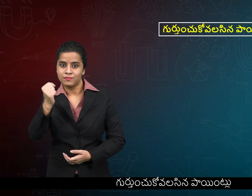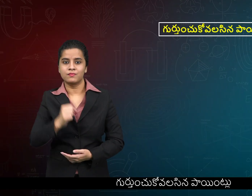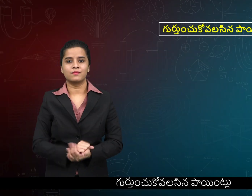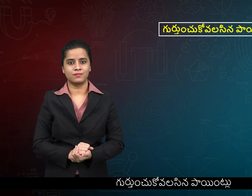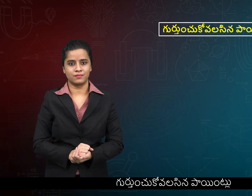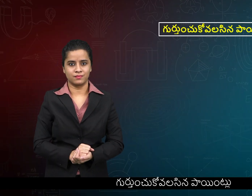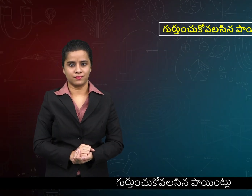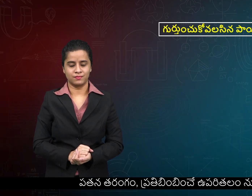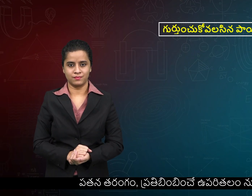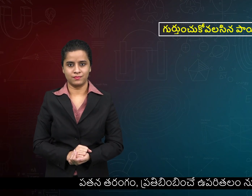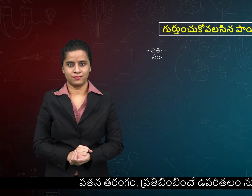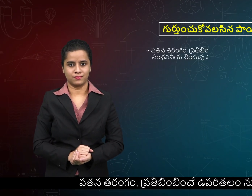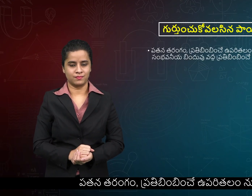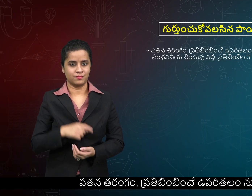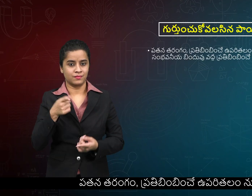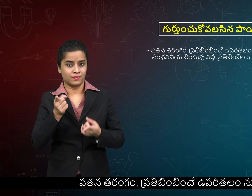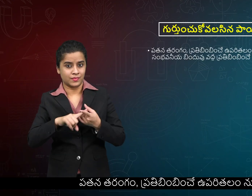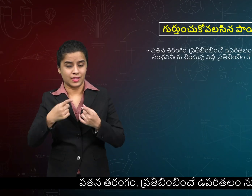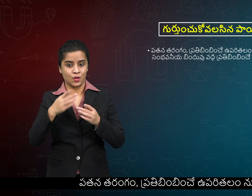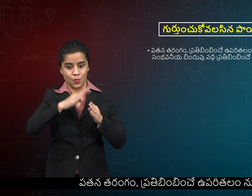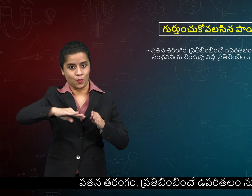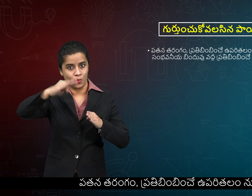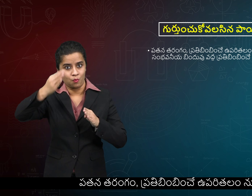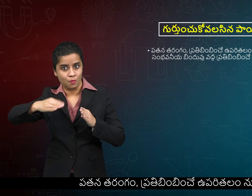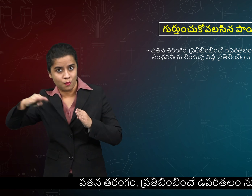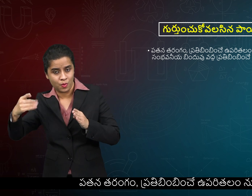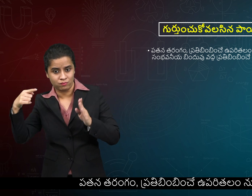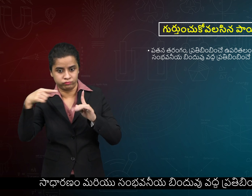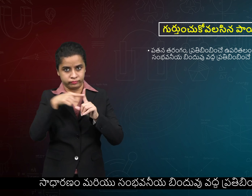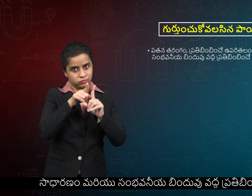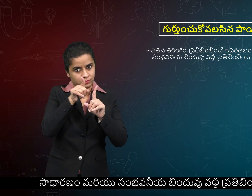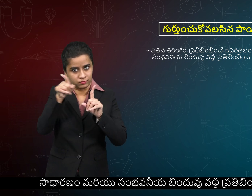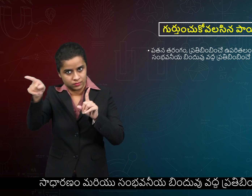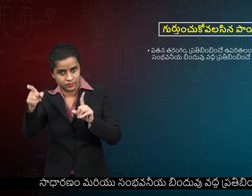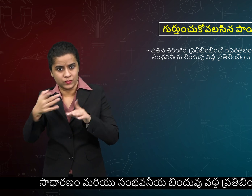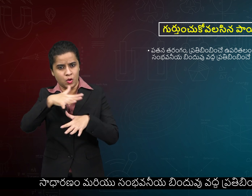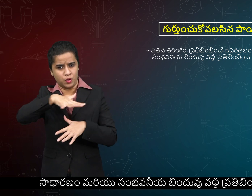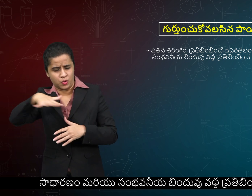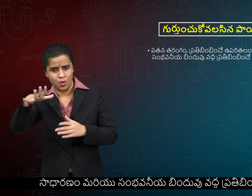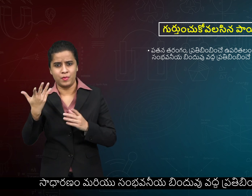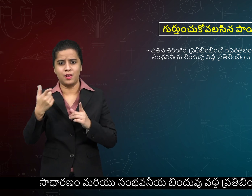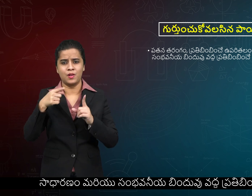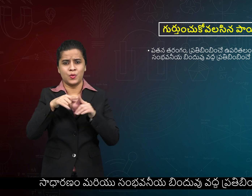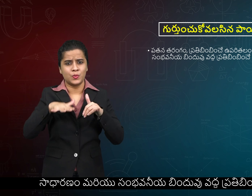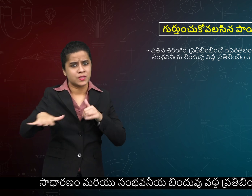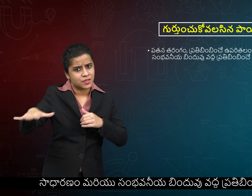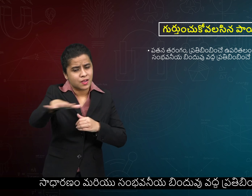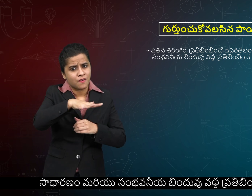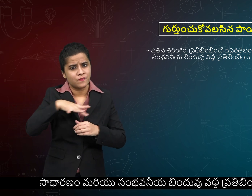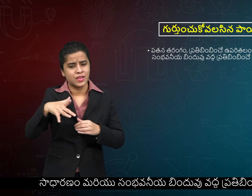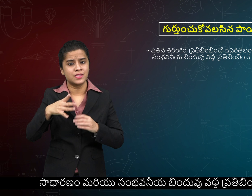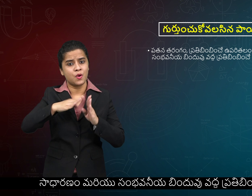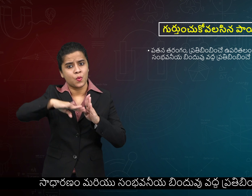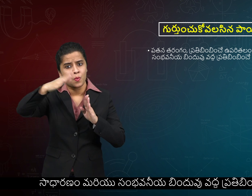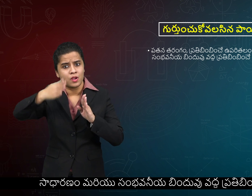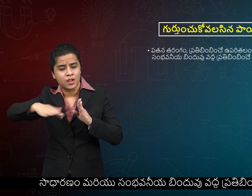గుర్తుంచుకోవలసిన పాయింట్లు: పతన తరంగం ప్రతిబింబించే ఉపరితలం నుండి సాధారణం మరియు సంభవనీయ బిందువు